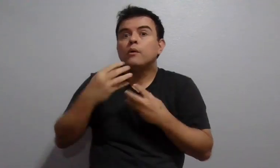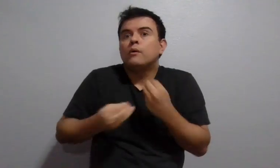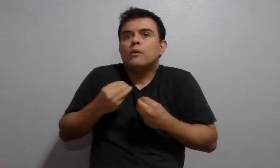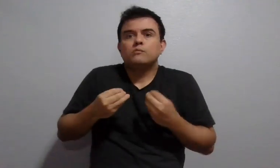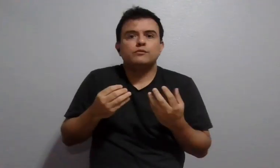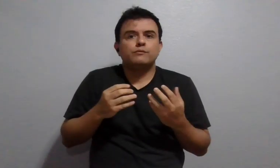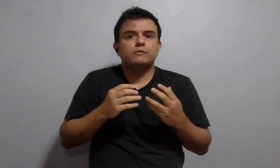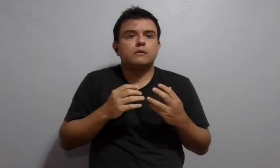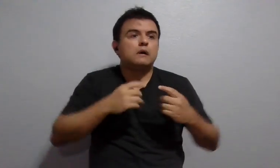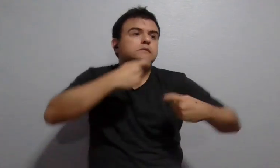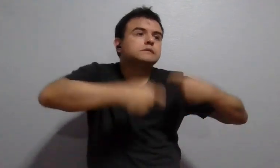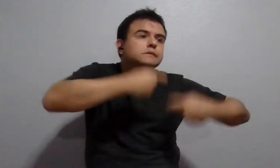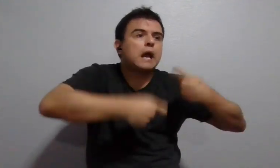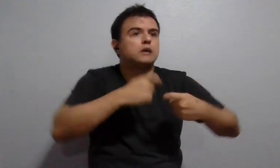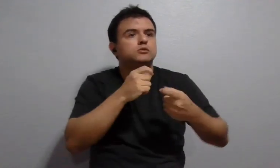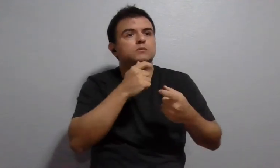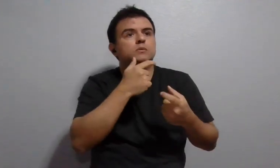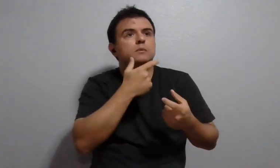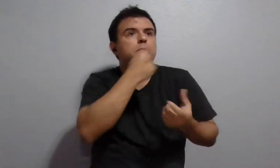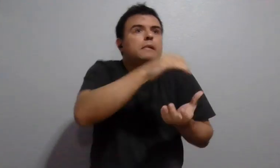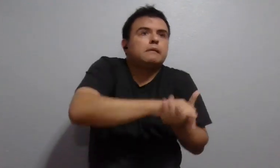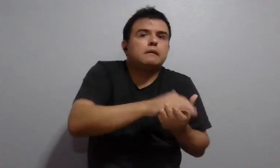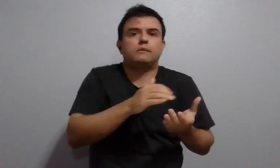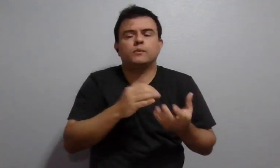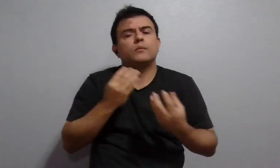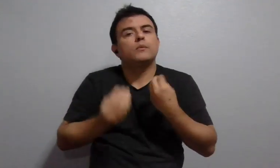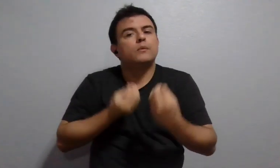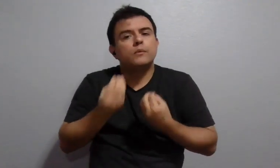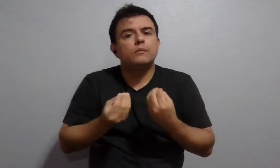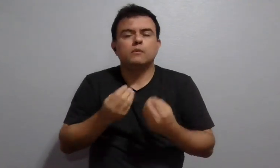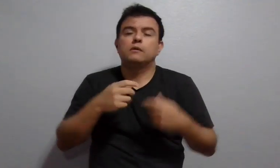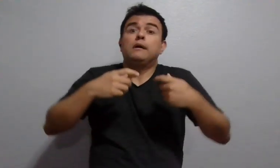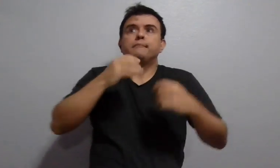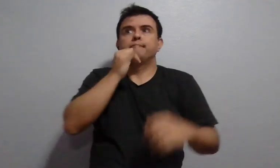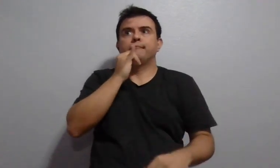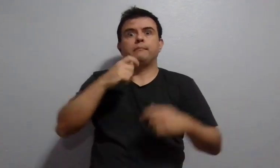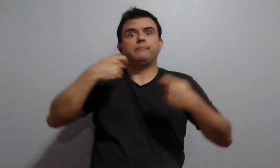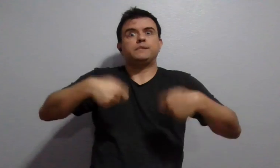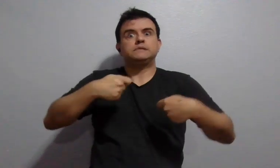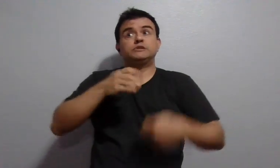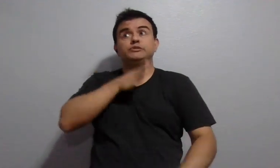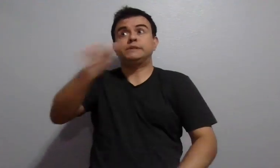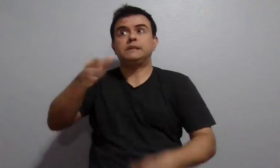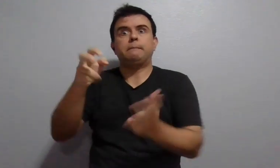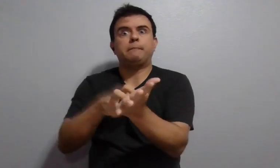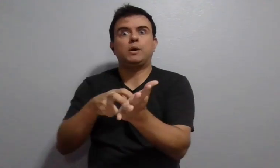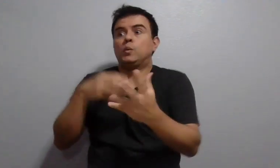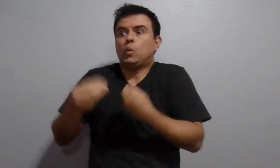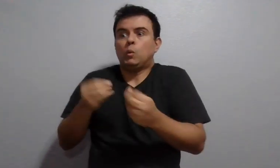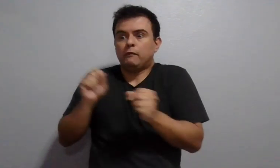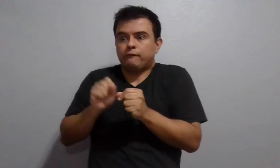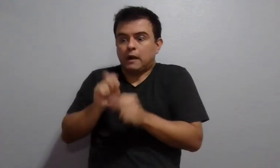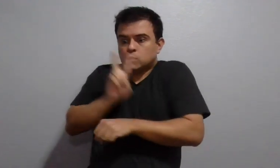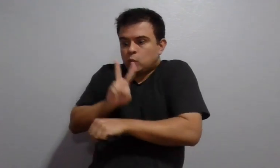meu marido, ou eu preciso ir no banco, como é que eu faço. São informações